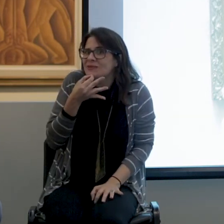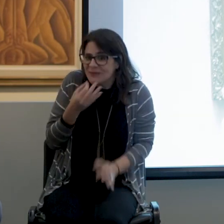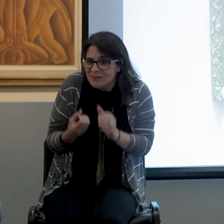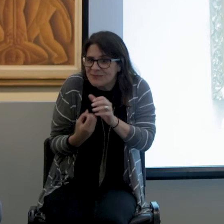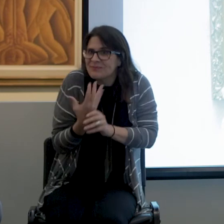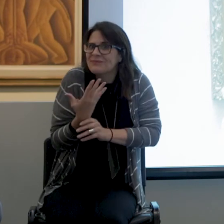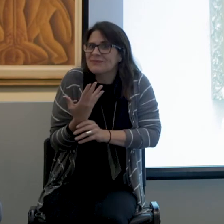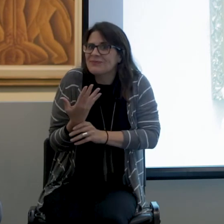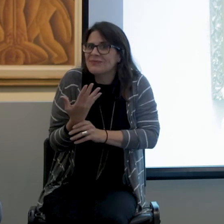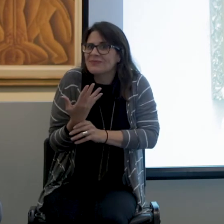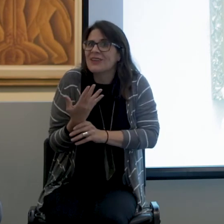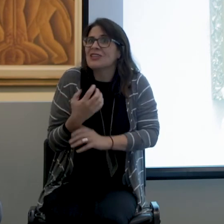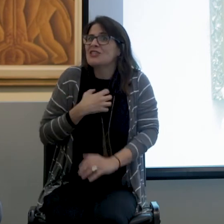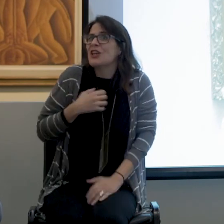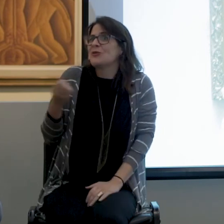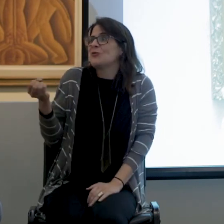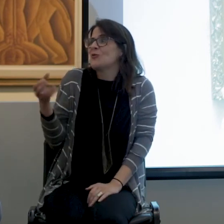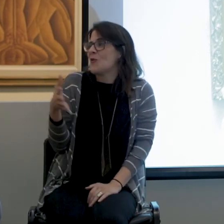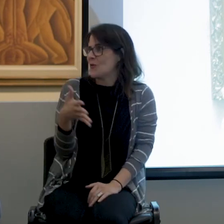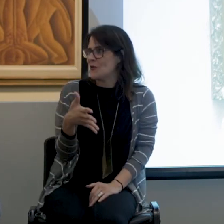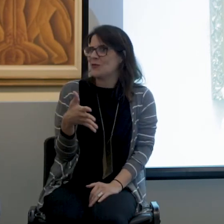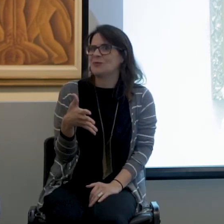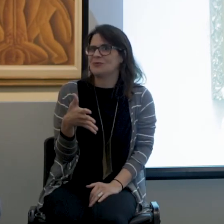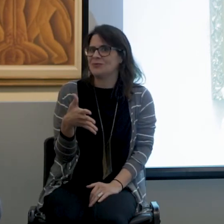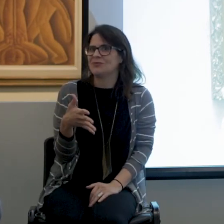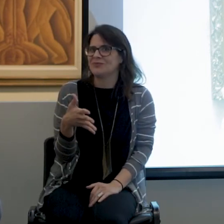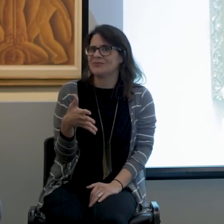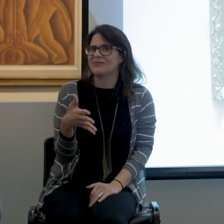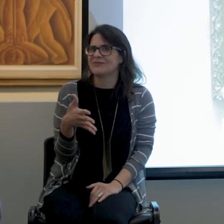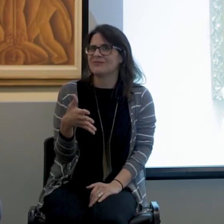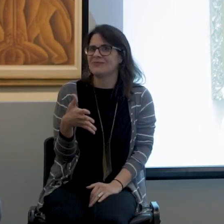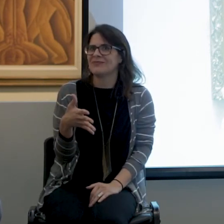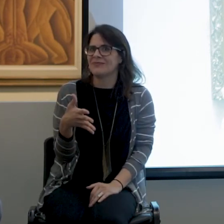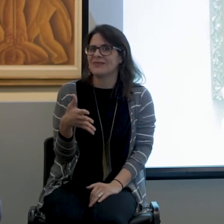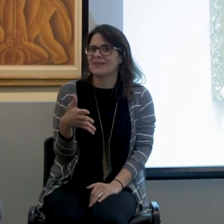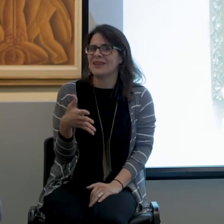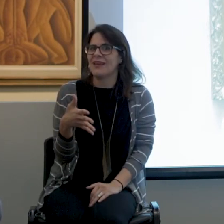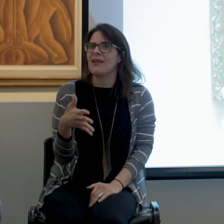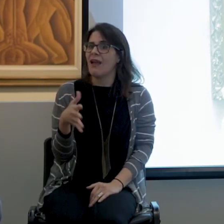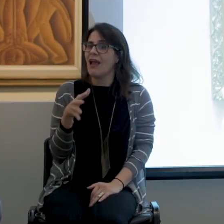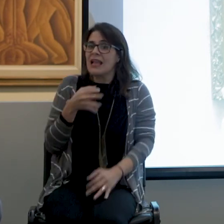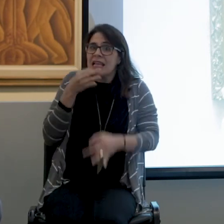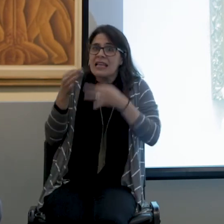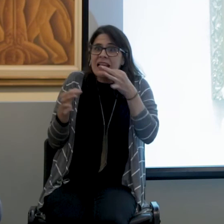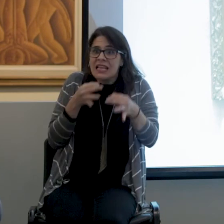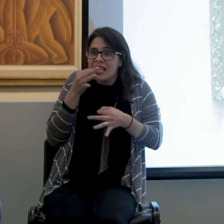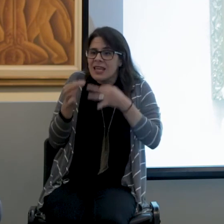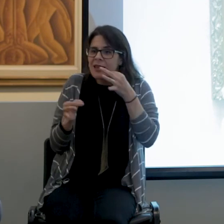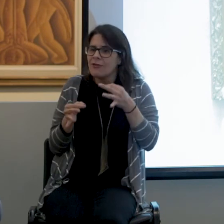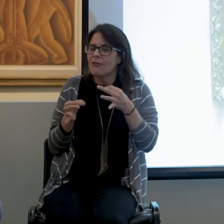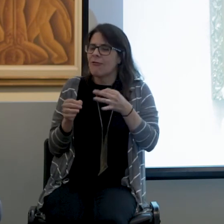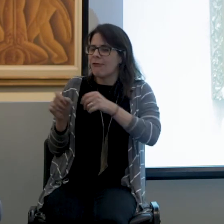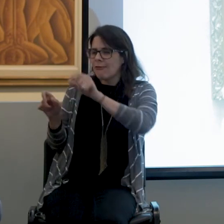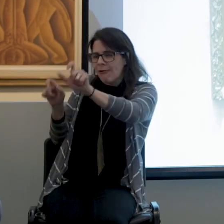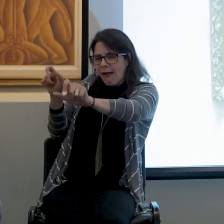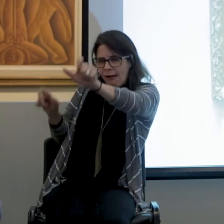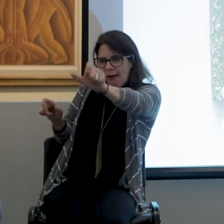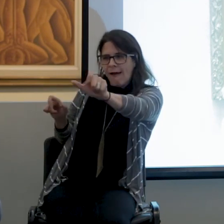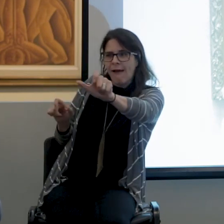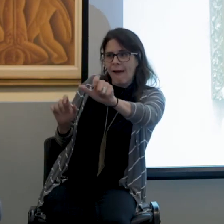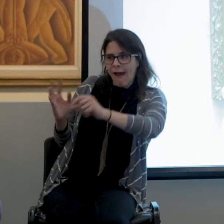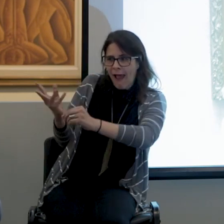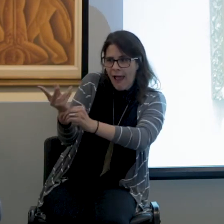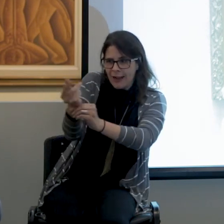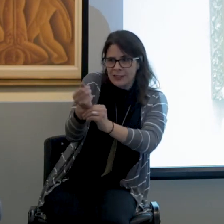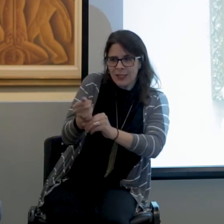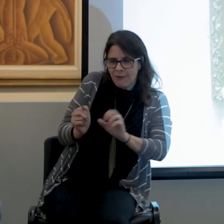falando aqui, ao mesmo tempo decifrar, entender e orientar os artistas nessa nova viagem, nessa nova revolução que